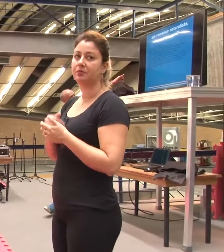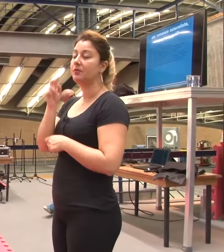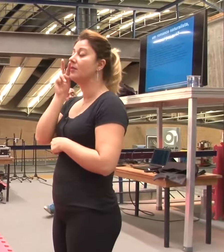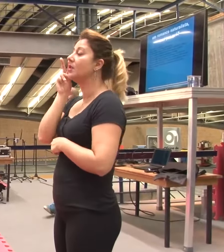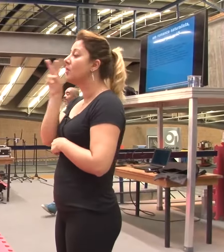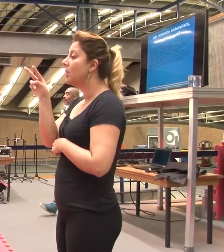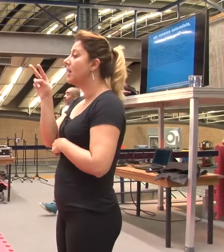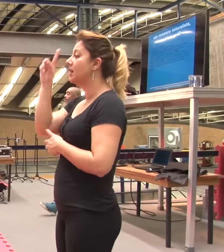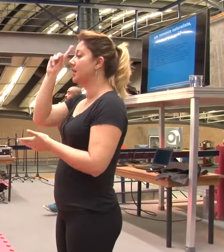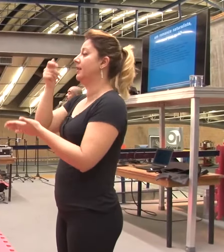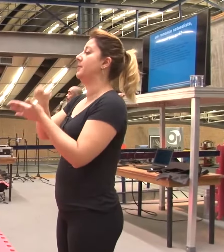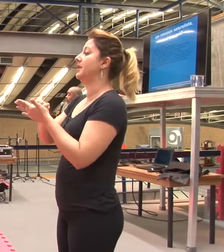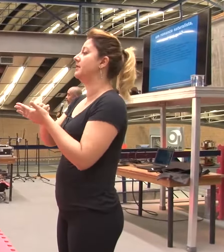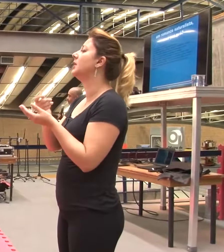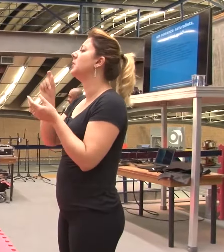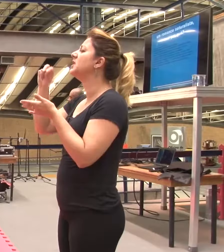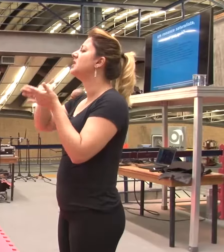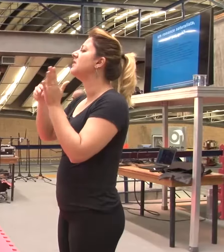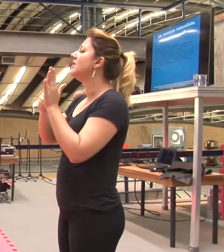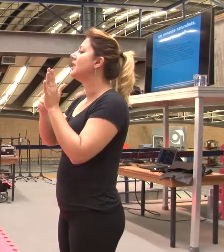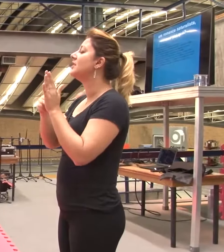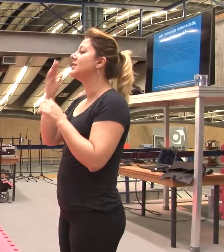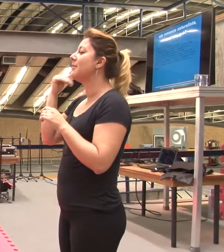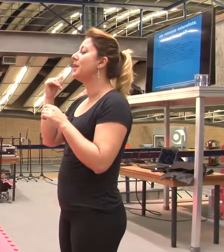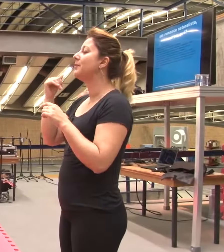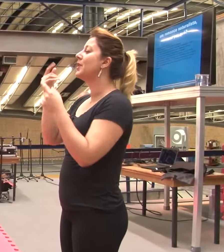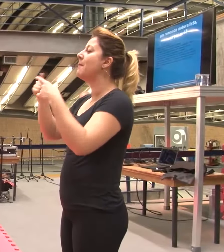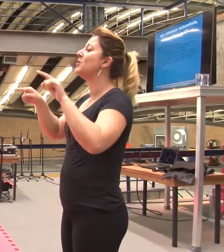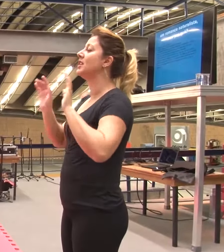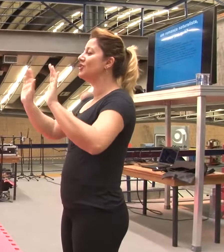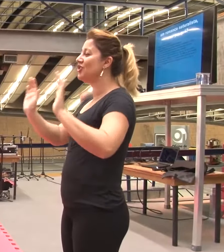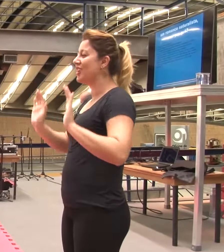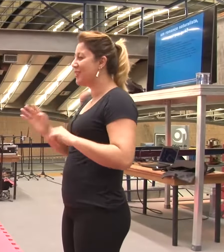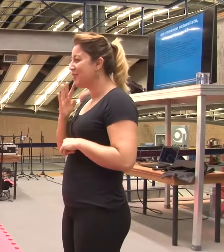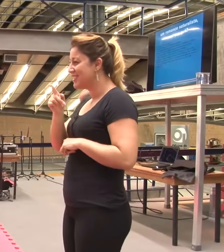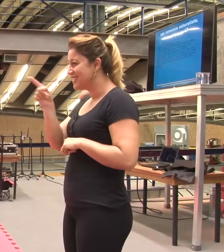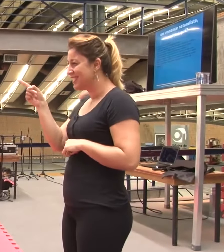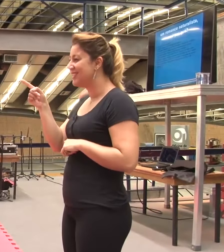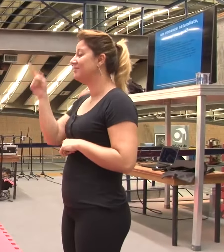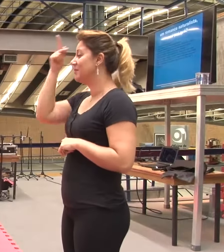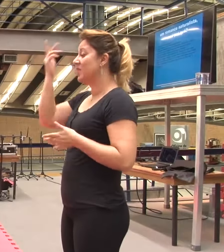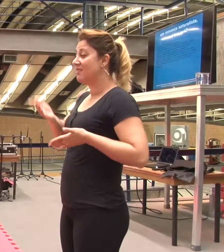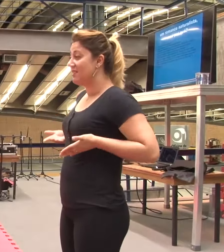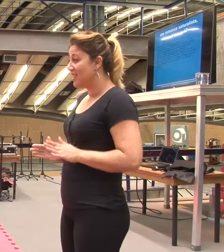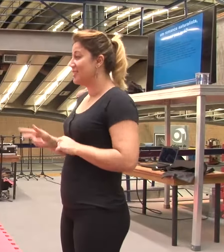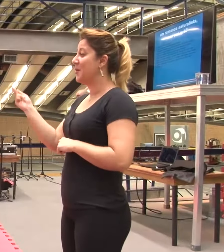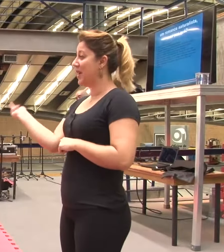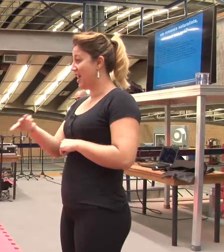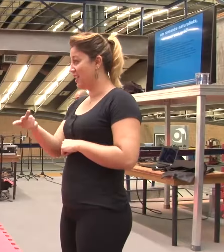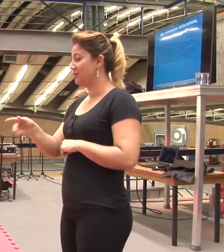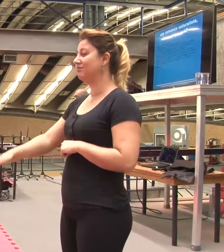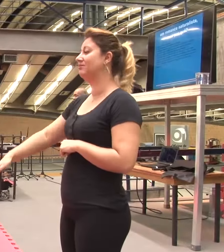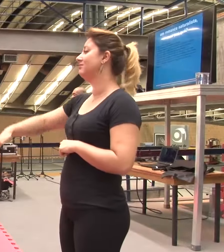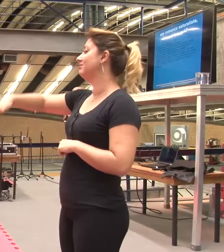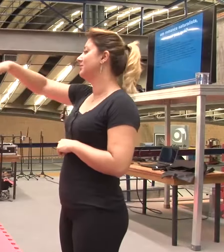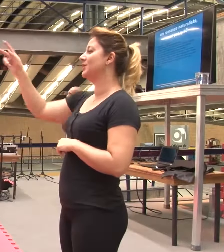determinista. Tipo Elton. Papo nesse topo nunca se direita. Também não vou dançar o tempo que já